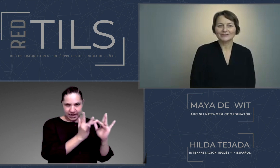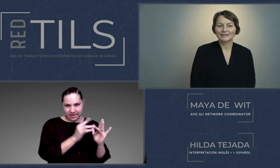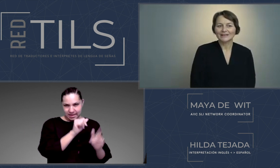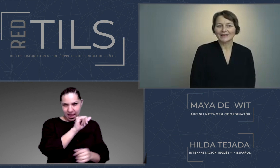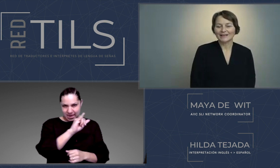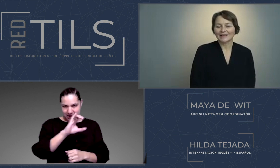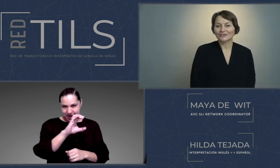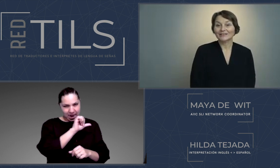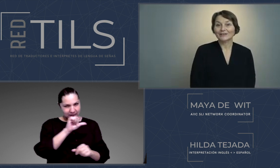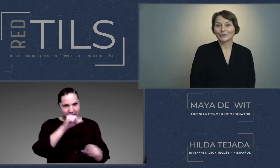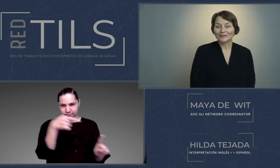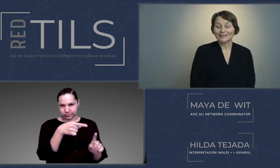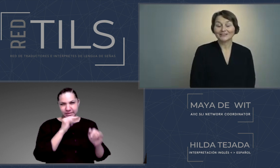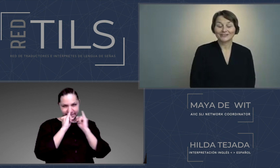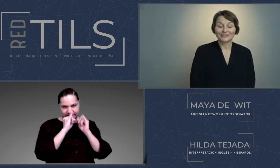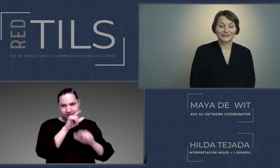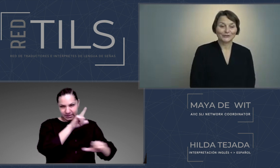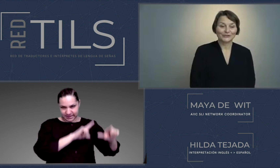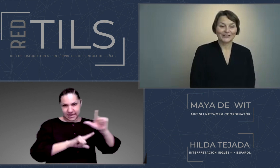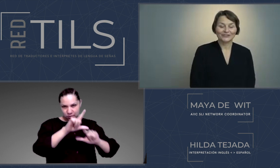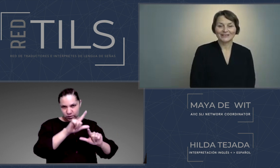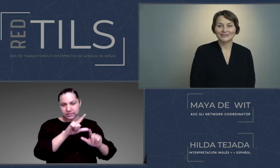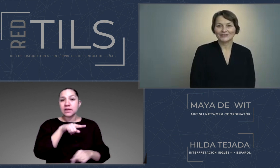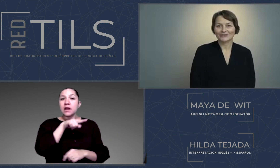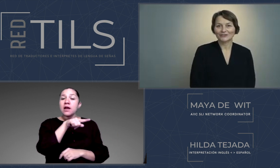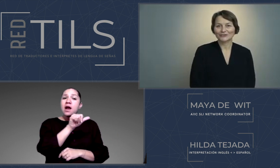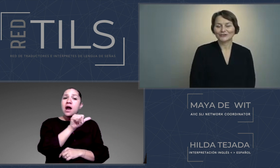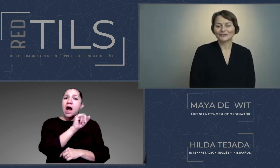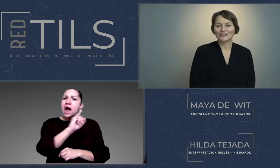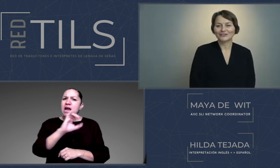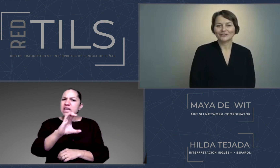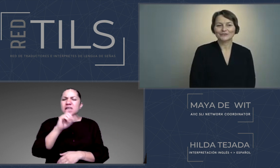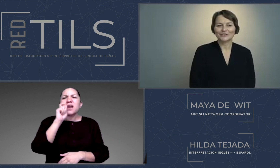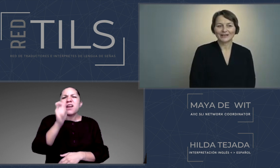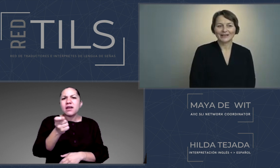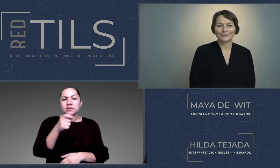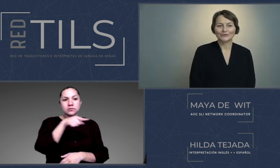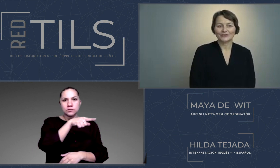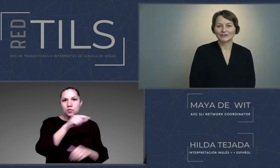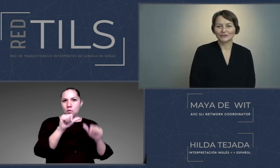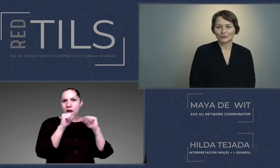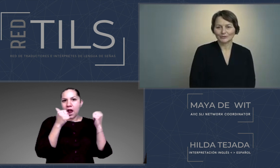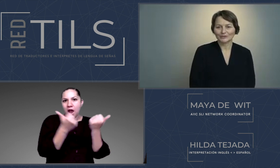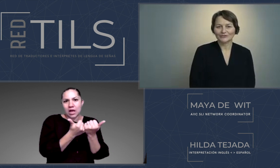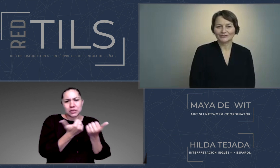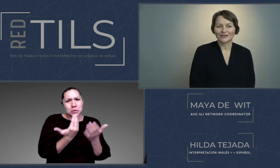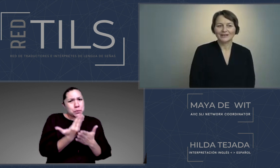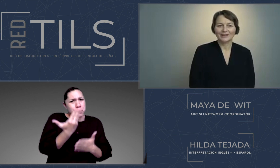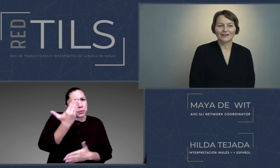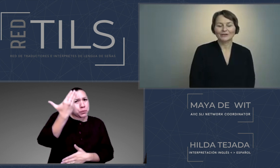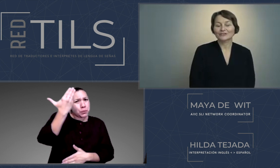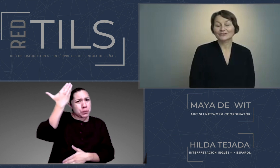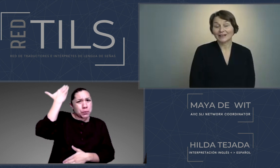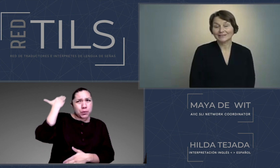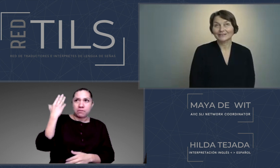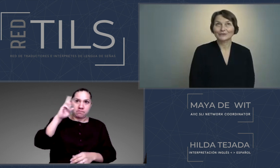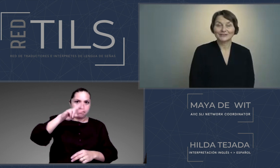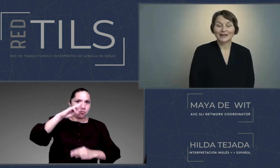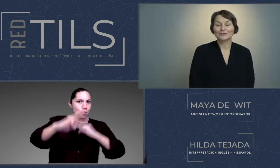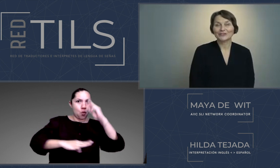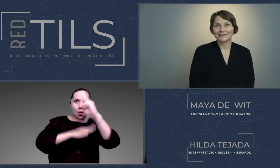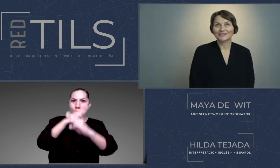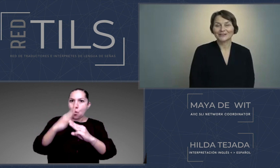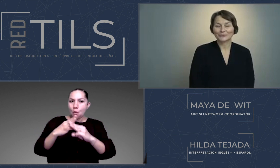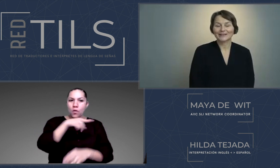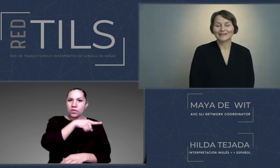AIC. AIC es la asociación association, más international association of antigua interpreters. del mundo y de hecho la